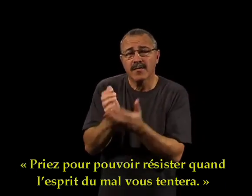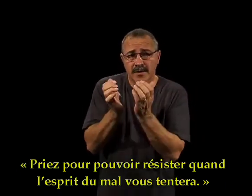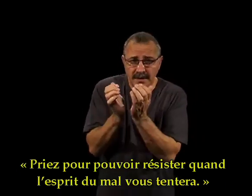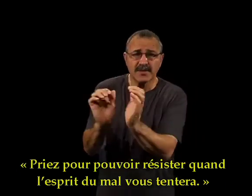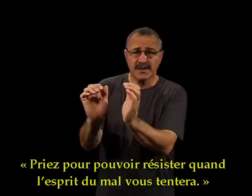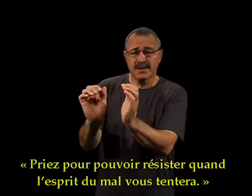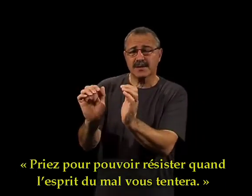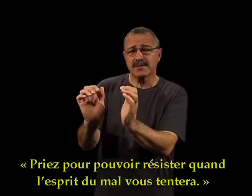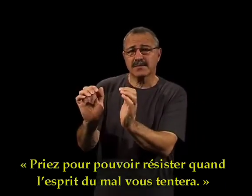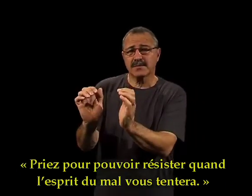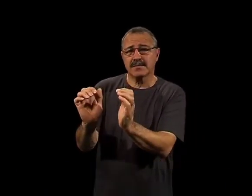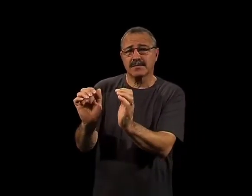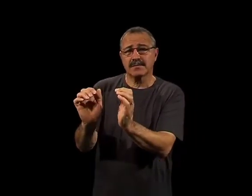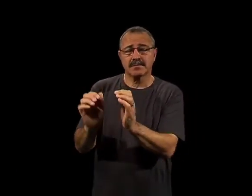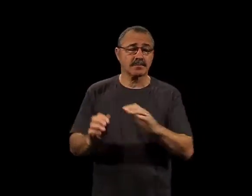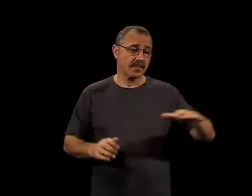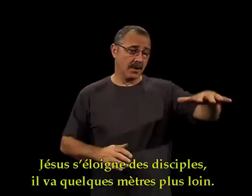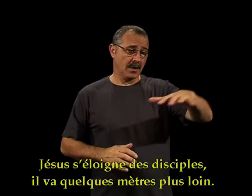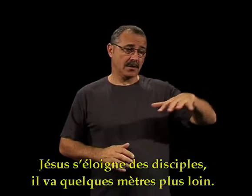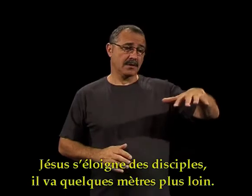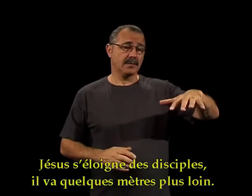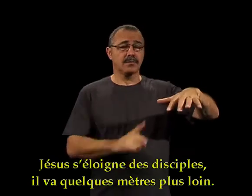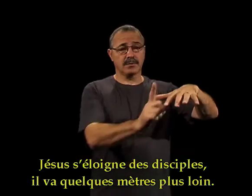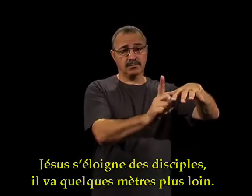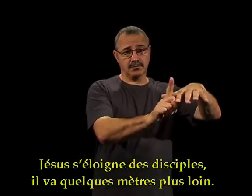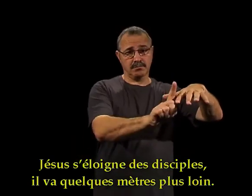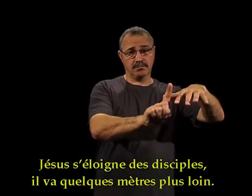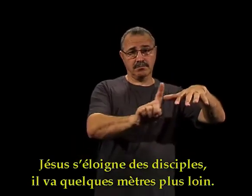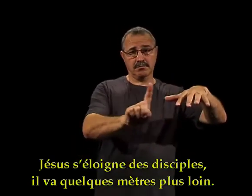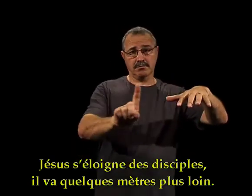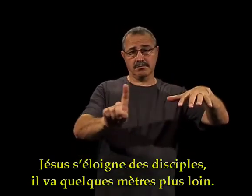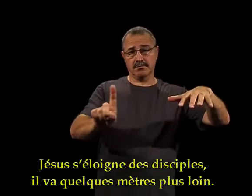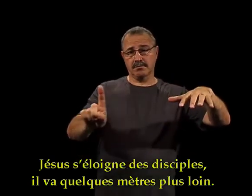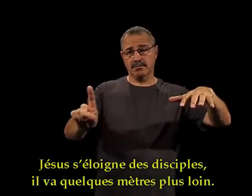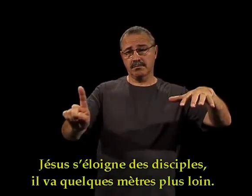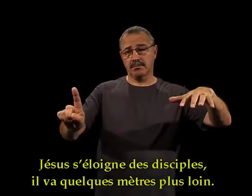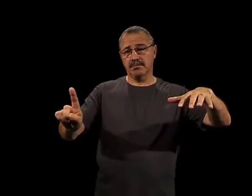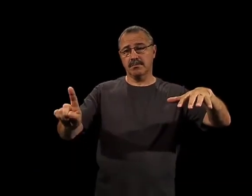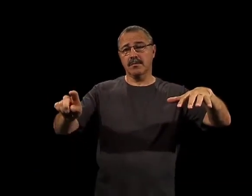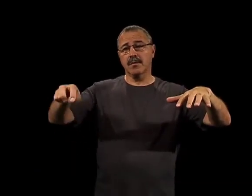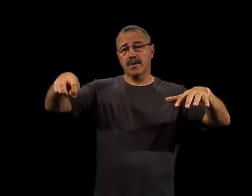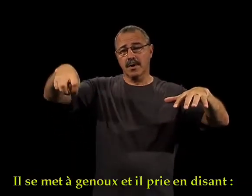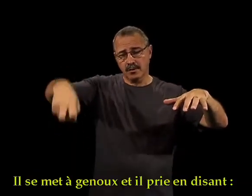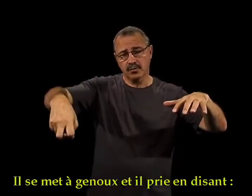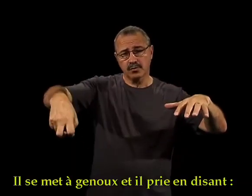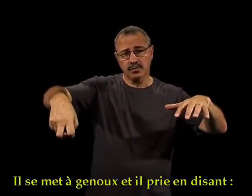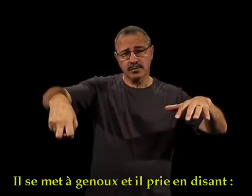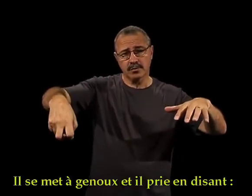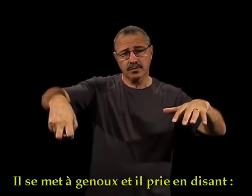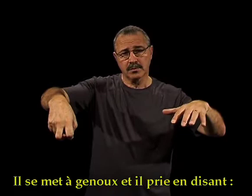résister quand l'esprit du mal vous tentera. » Jésus s'éloigne des disciples, il va quelques mètres plus